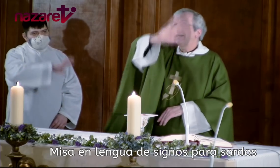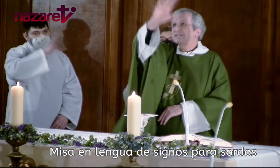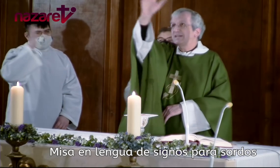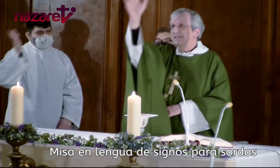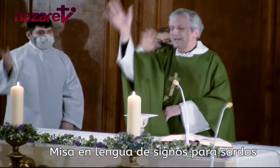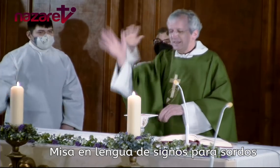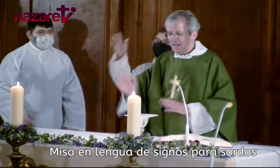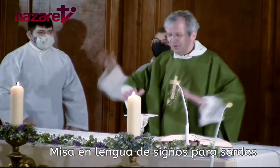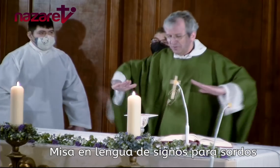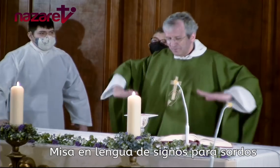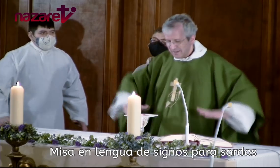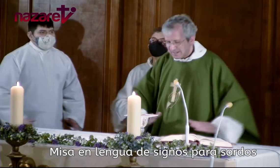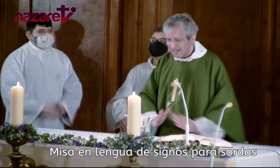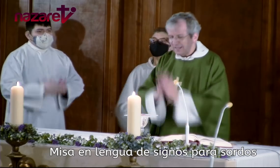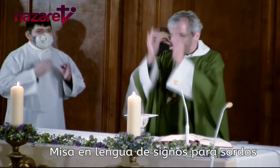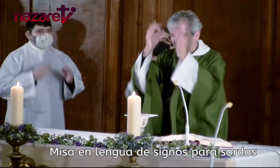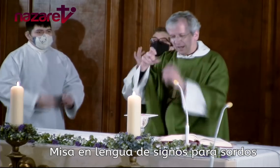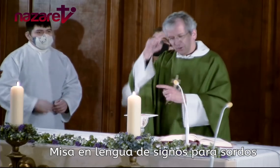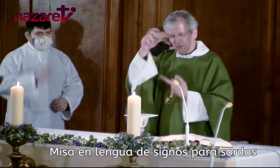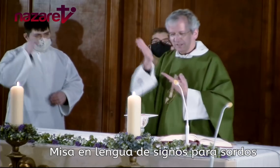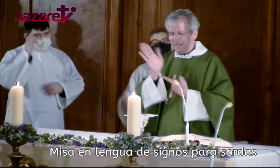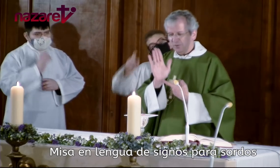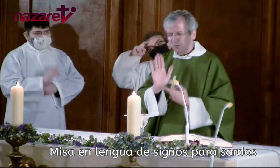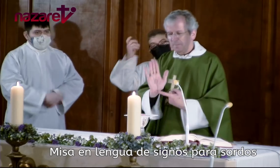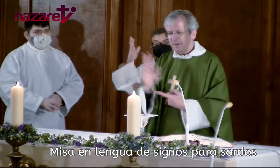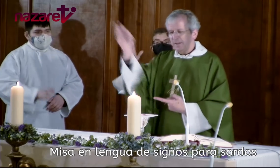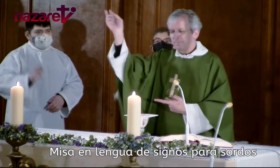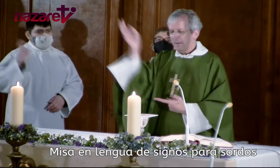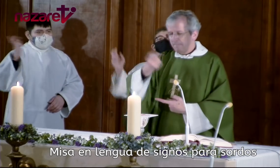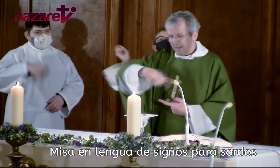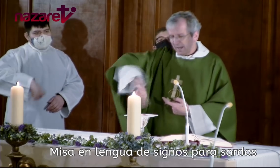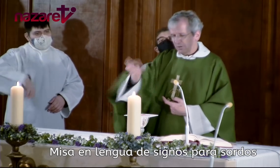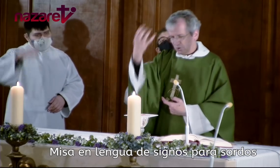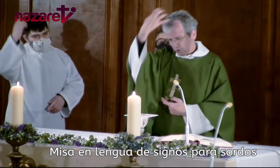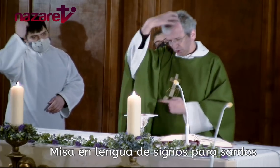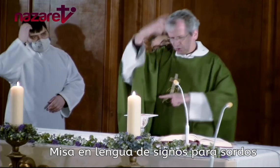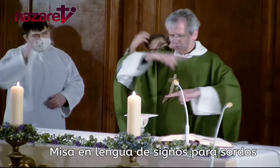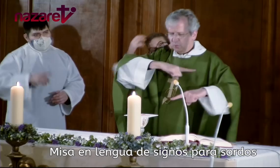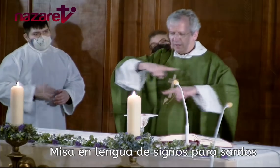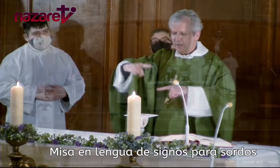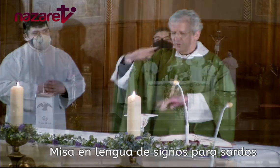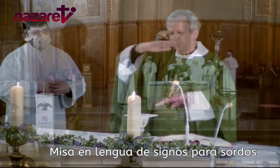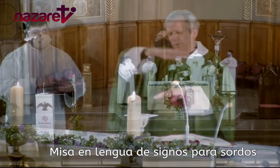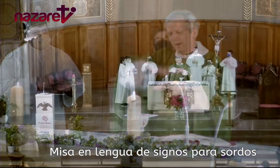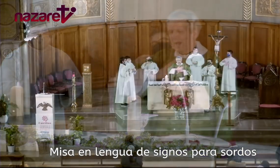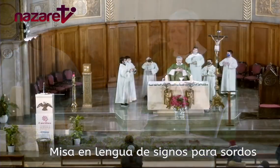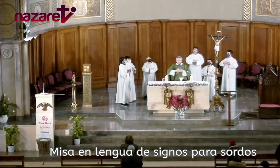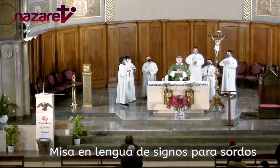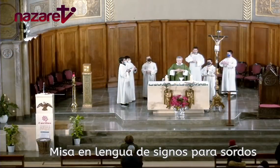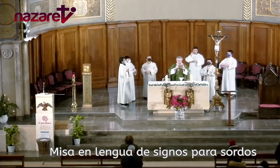estás en el cielo, santificado sea tu nombre, venga a nosotros tu reino, hágase tu